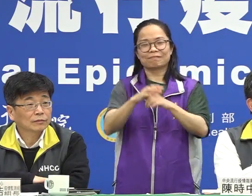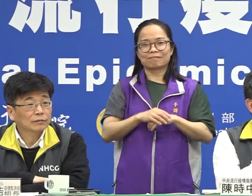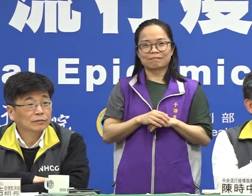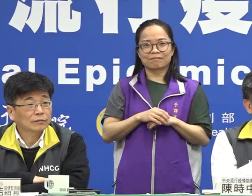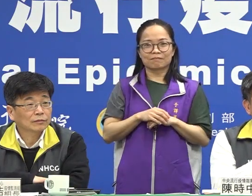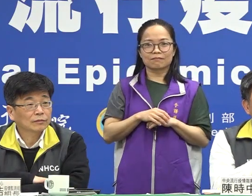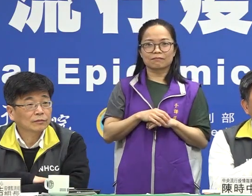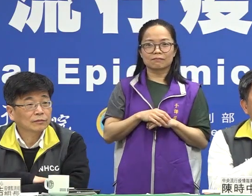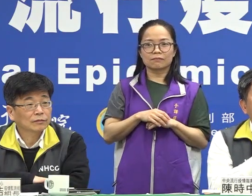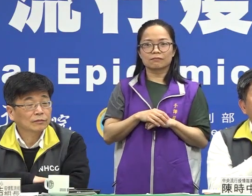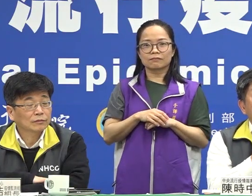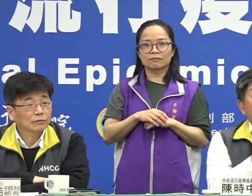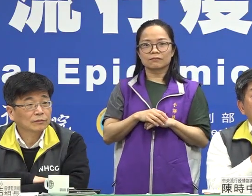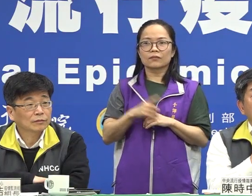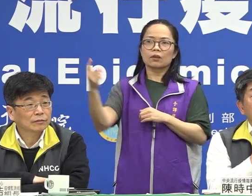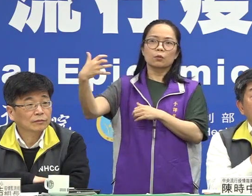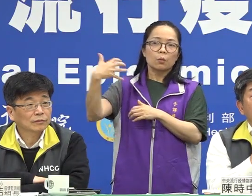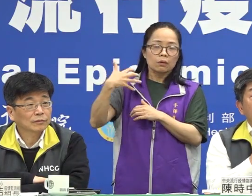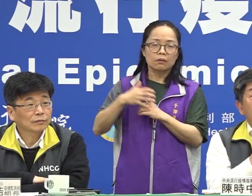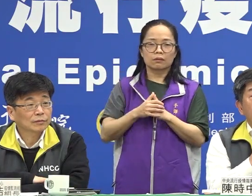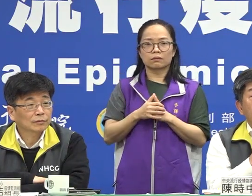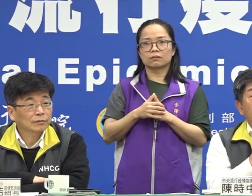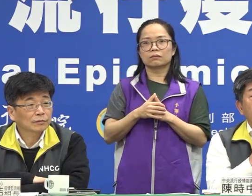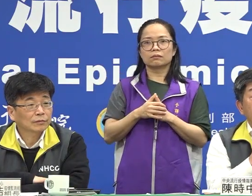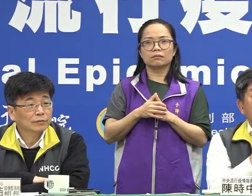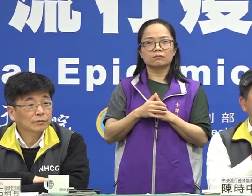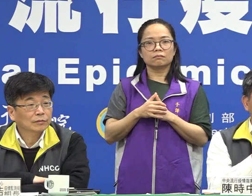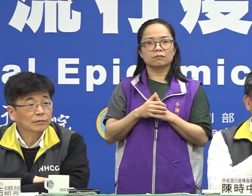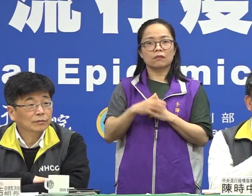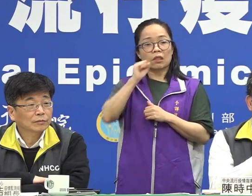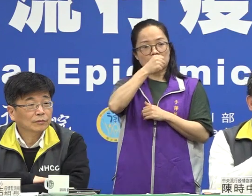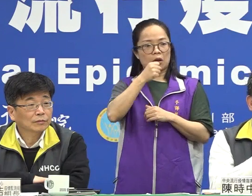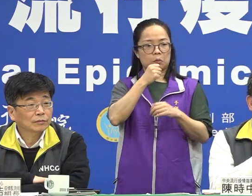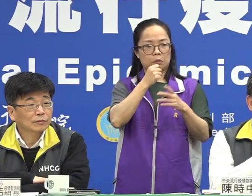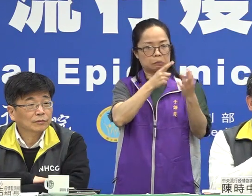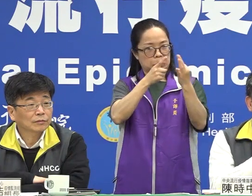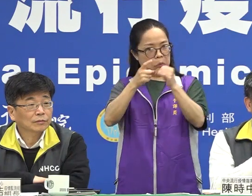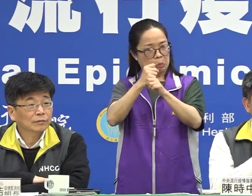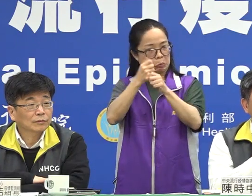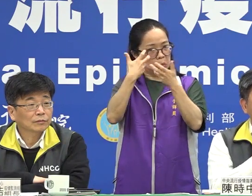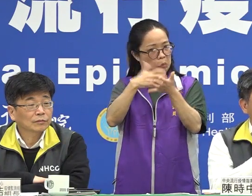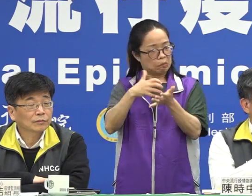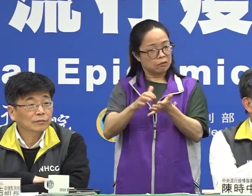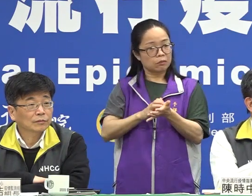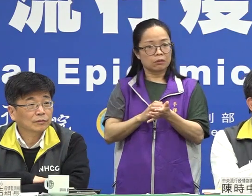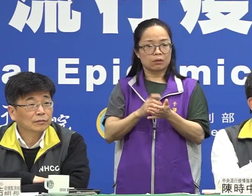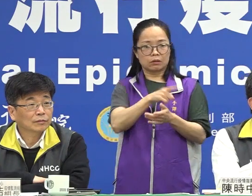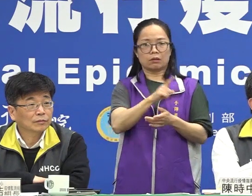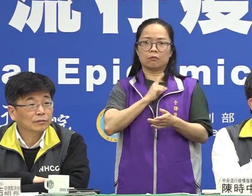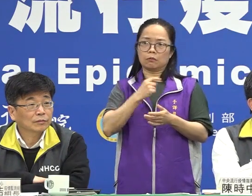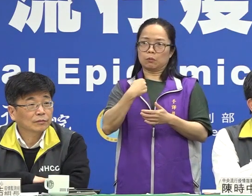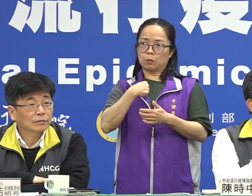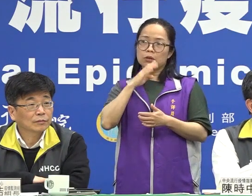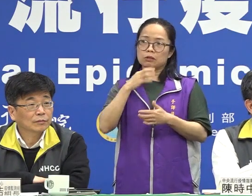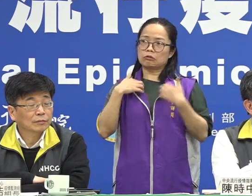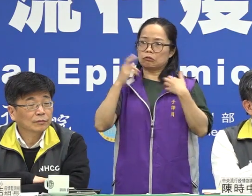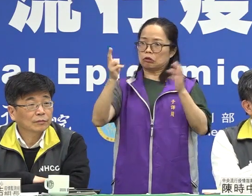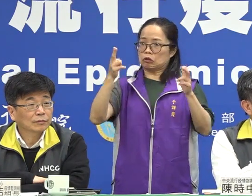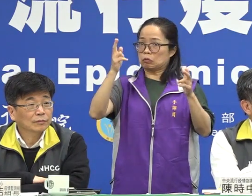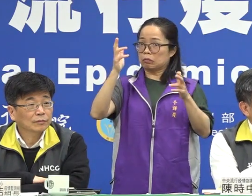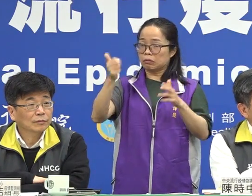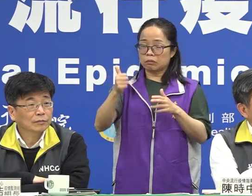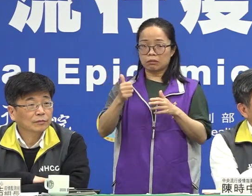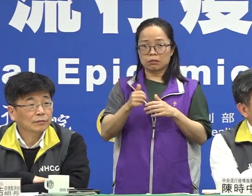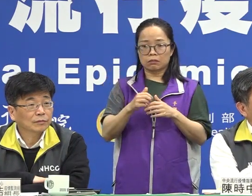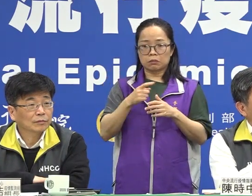了我就说，就是台湾做很多那我既然是指挥官，那我对于这样的一个